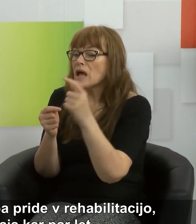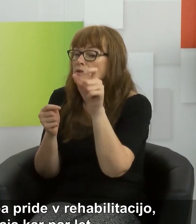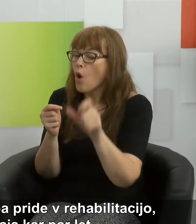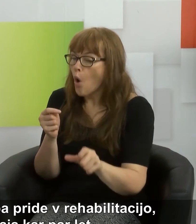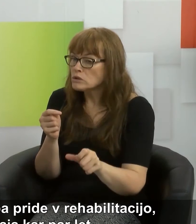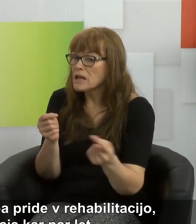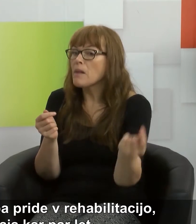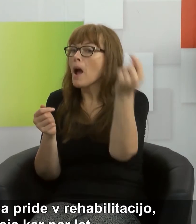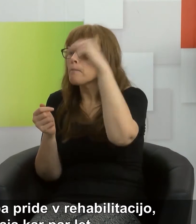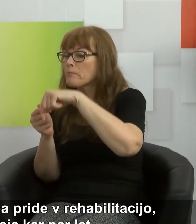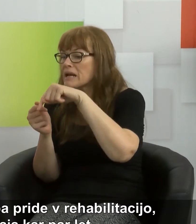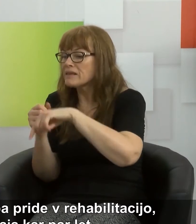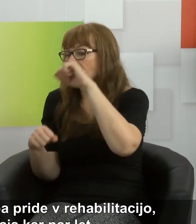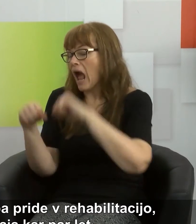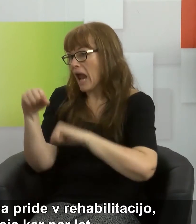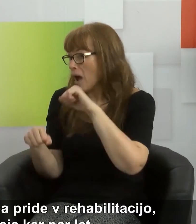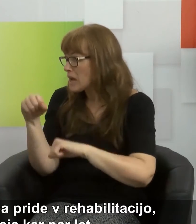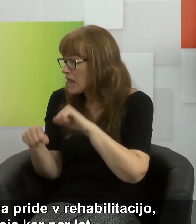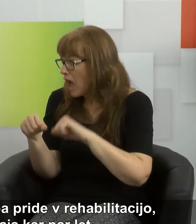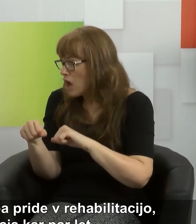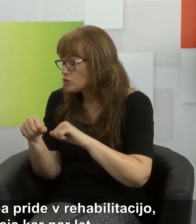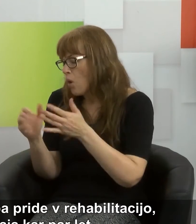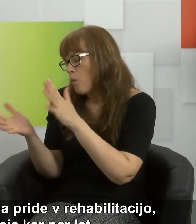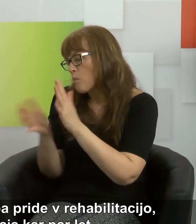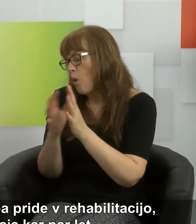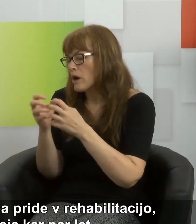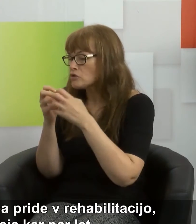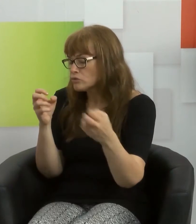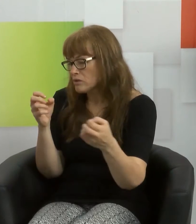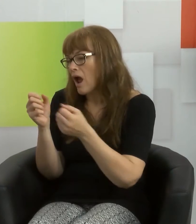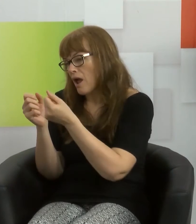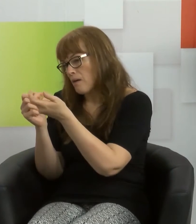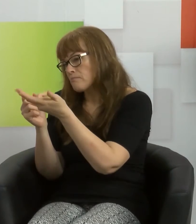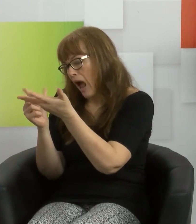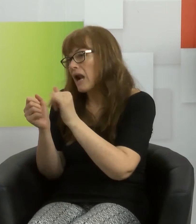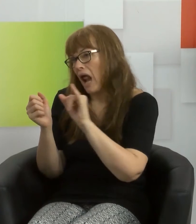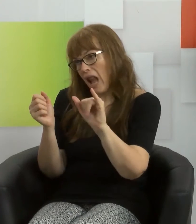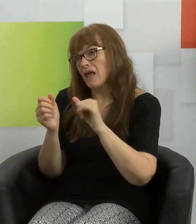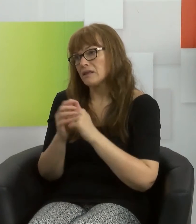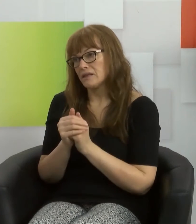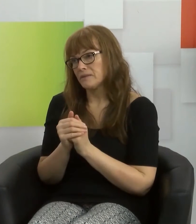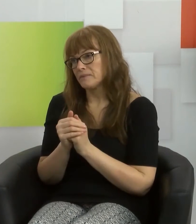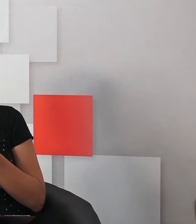oseba pride v rehabilitacijo, ki po poprečju traja kar par let.